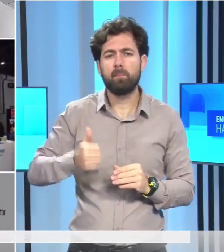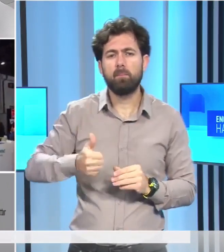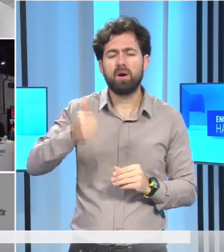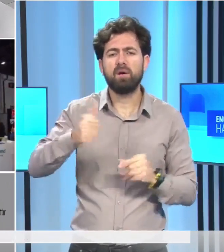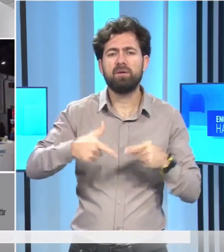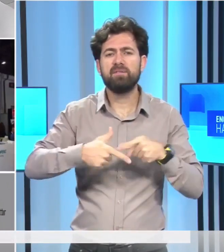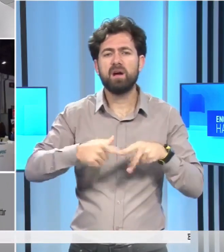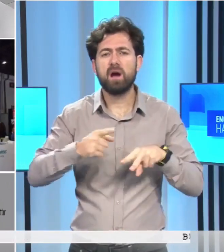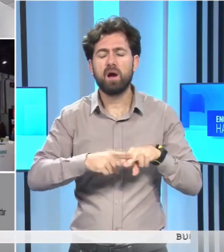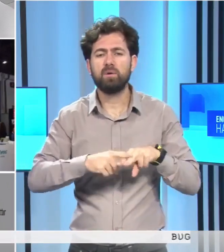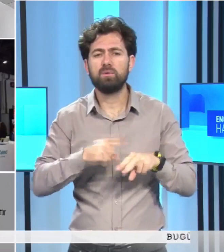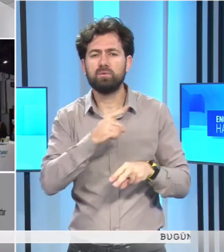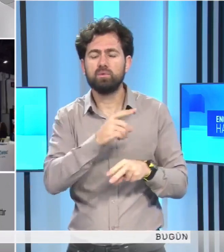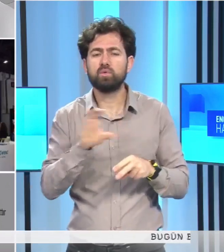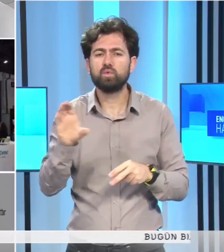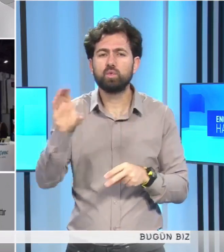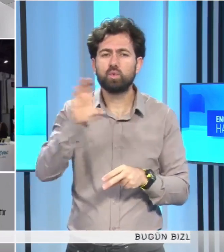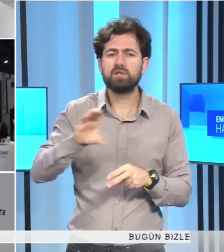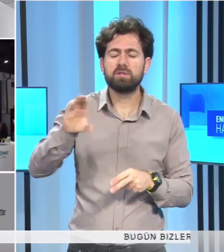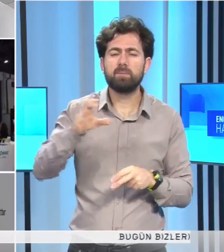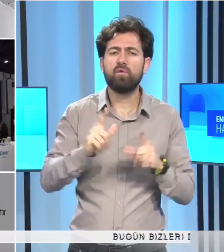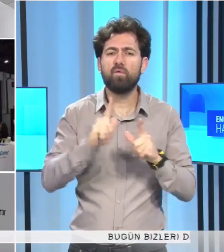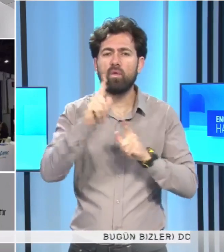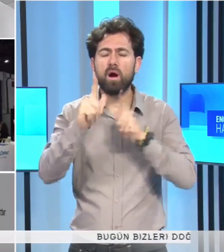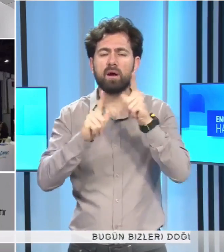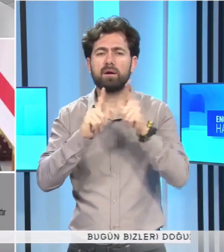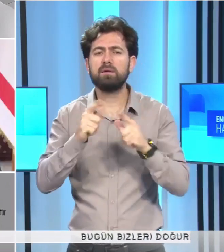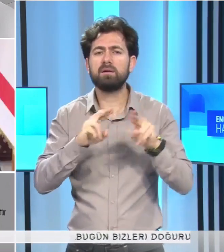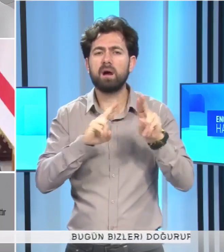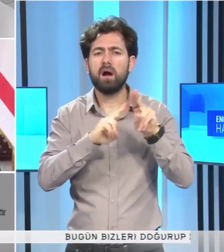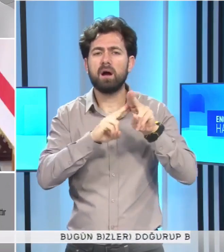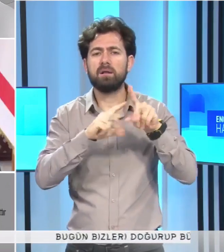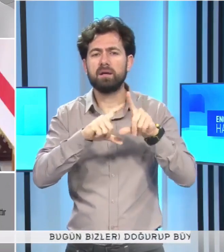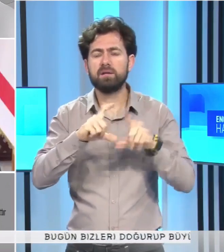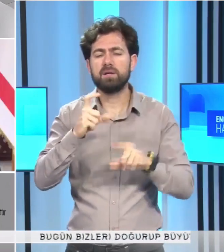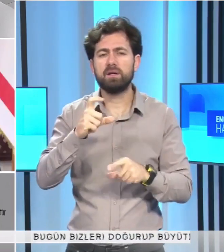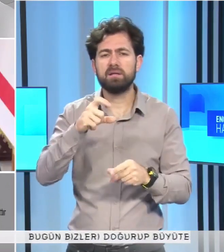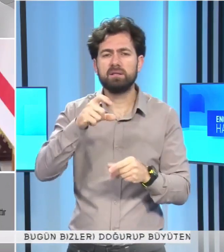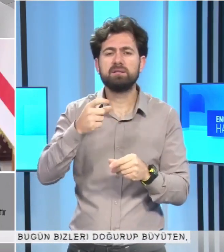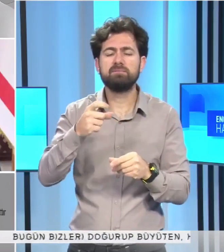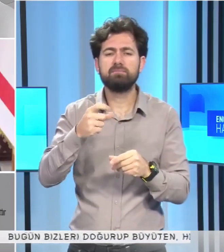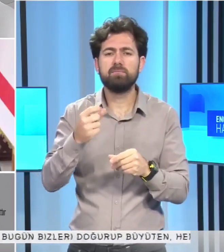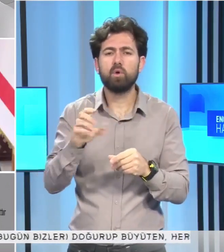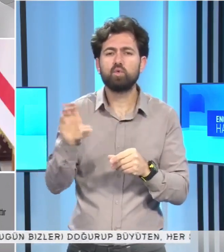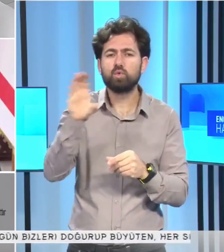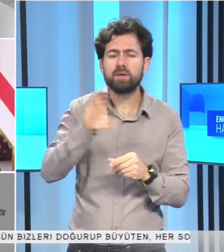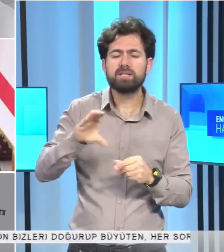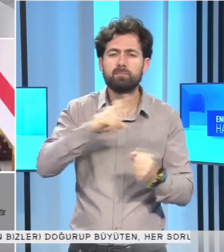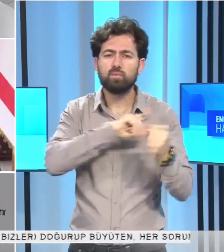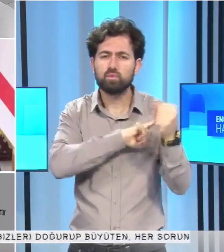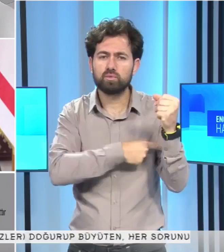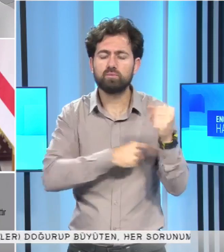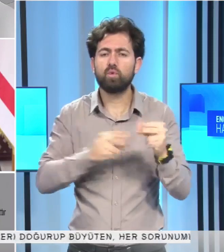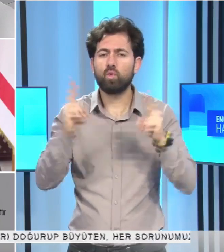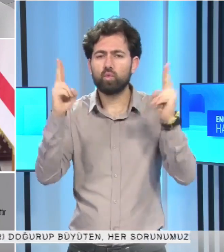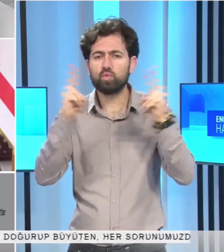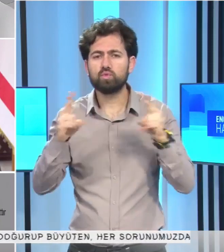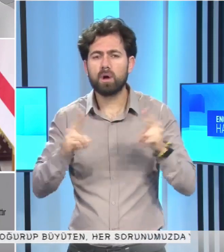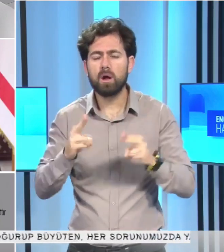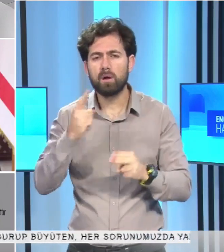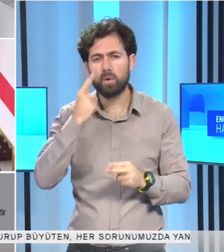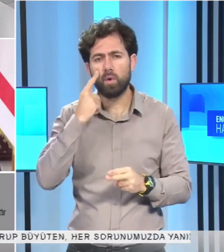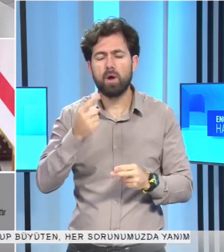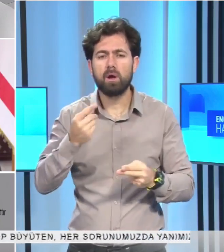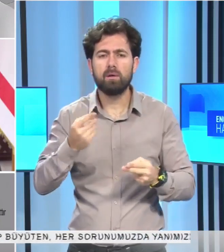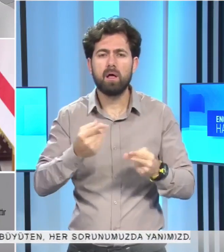Bakan Fikri Ataoğlu, turizm fuarının Kuzey Kıbrıs'ın turizm potansiyelini uluslararası